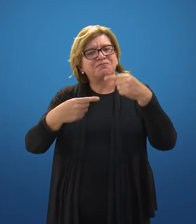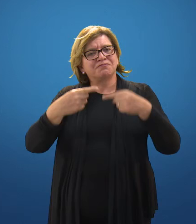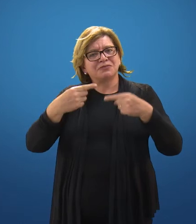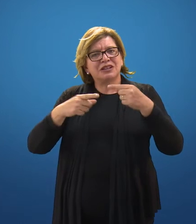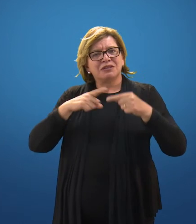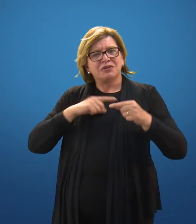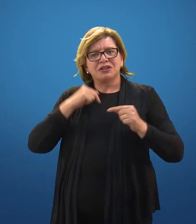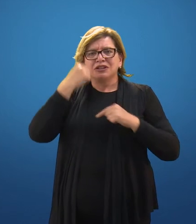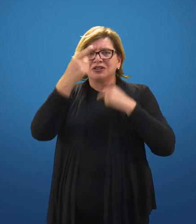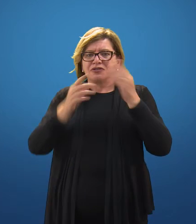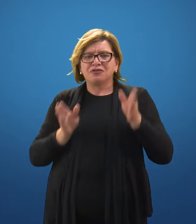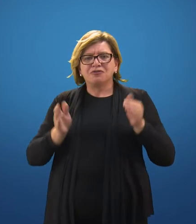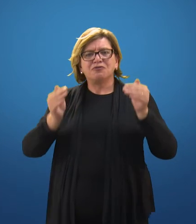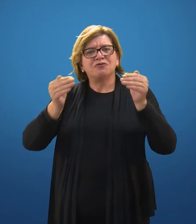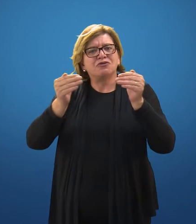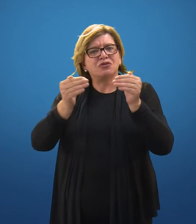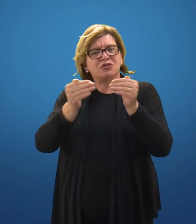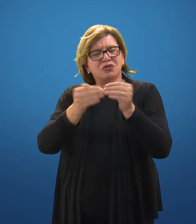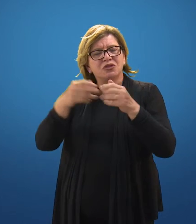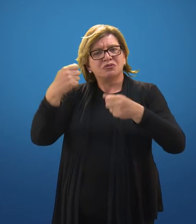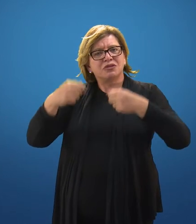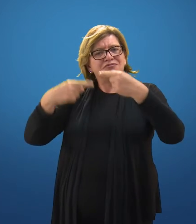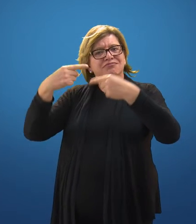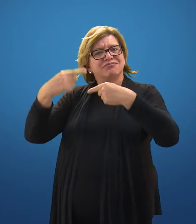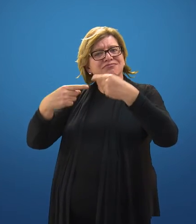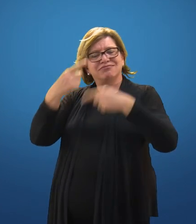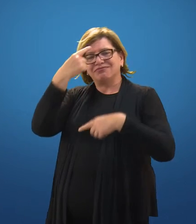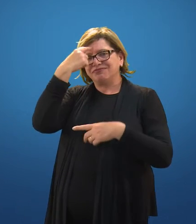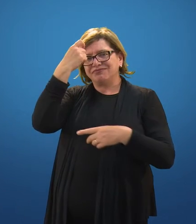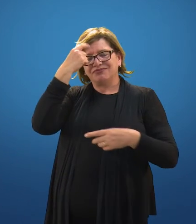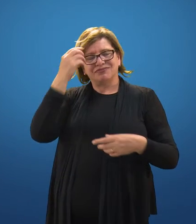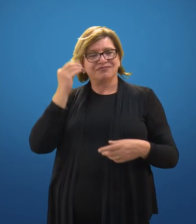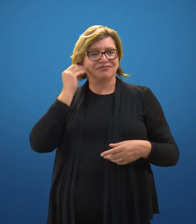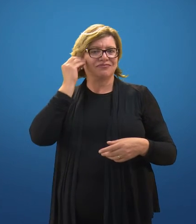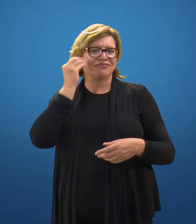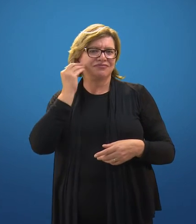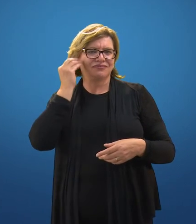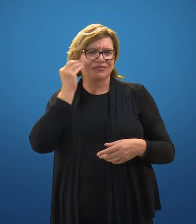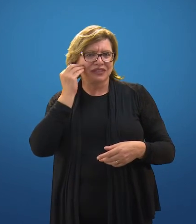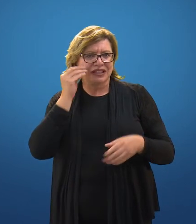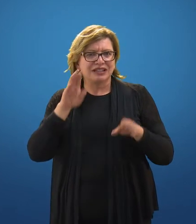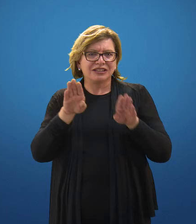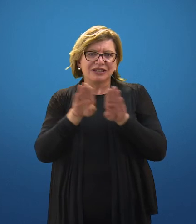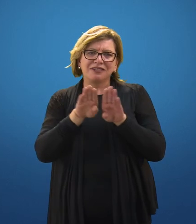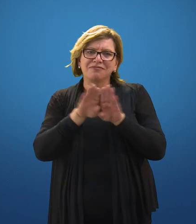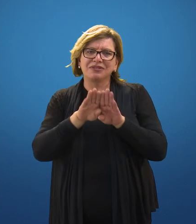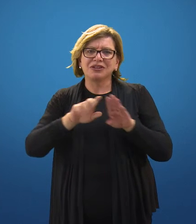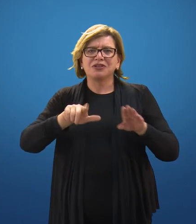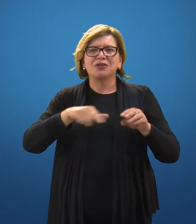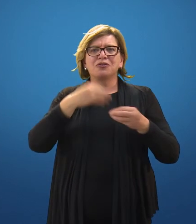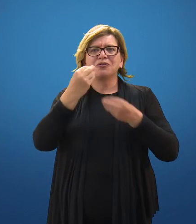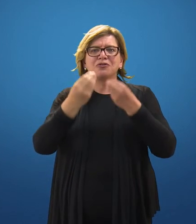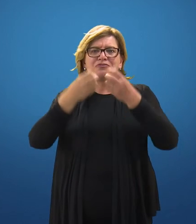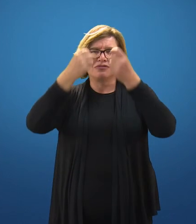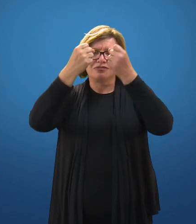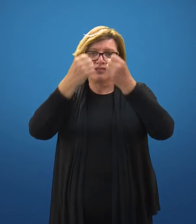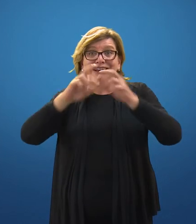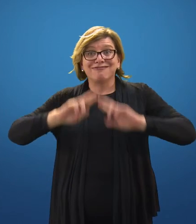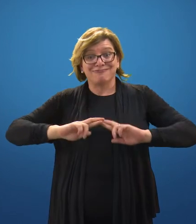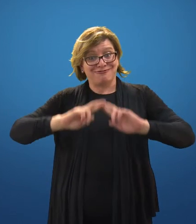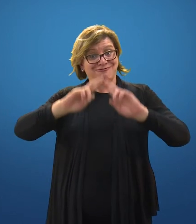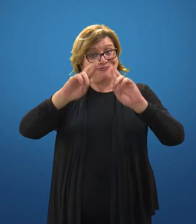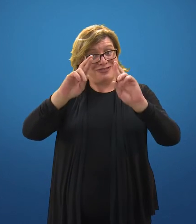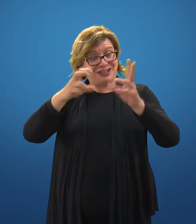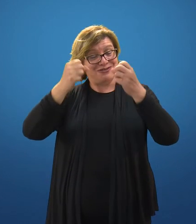Vai ter fóruns para estar compartilhando essas experiências, outras formas talvez de abordar esse assunto que talvez